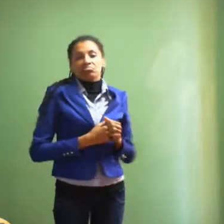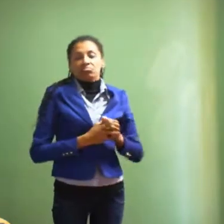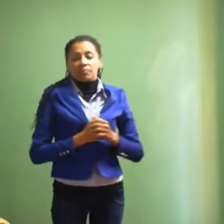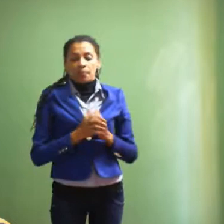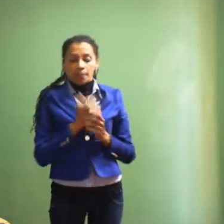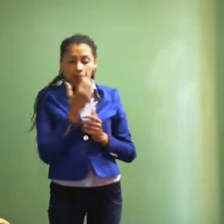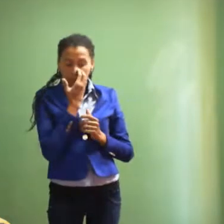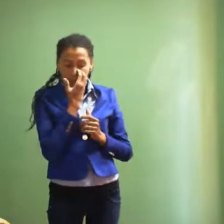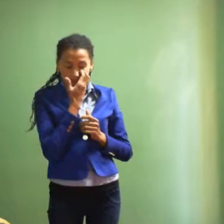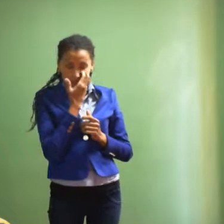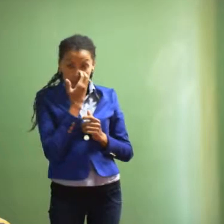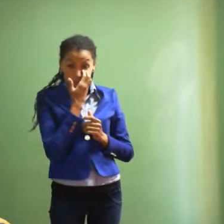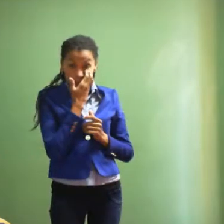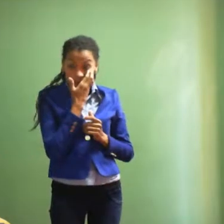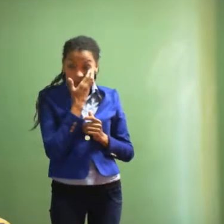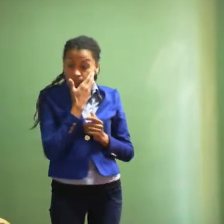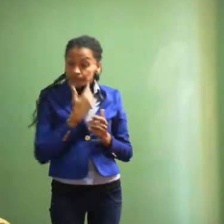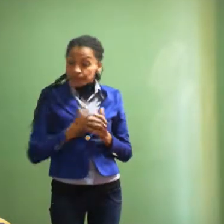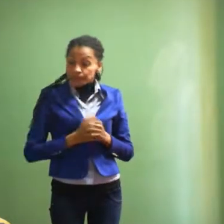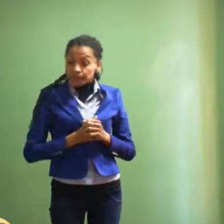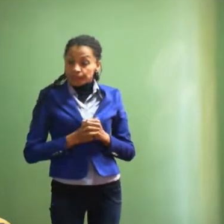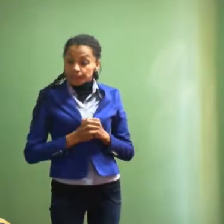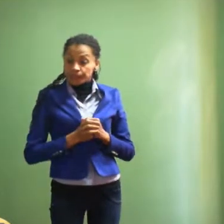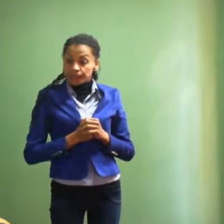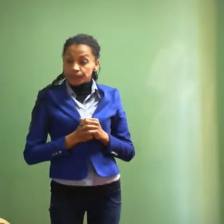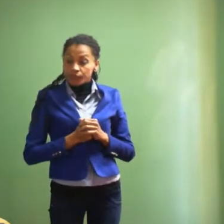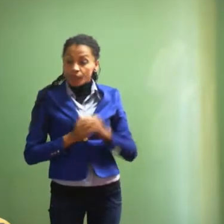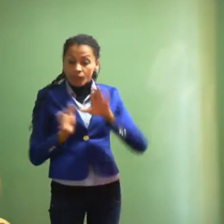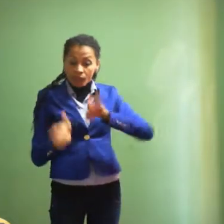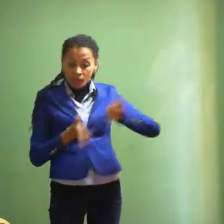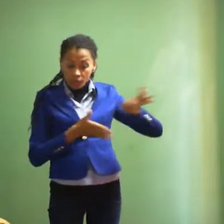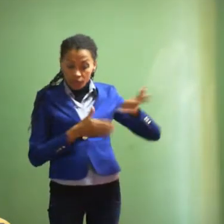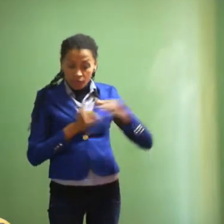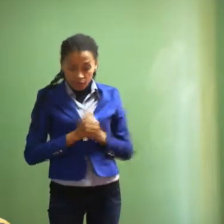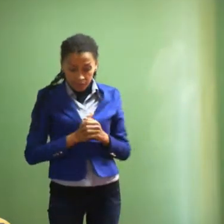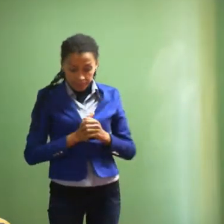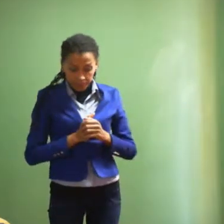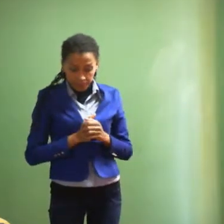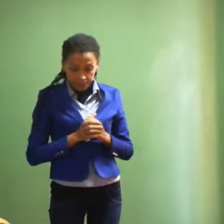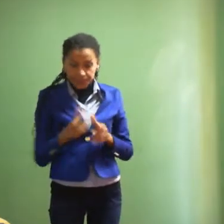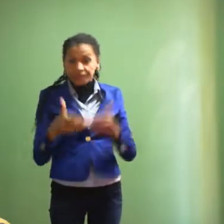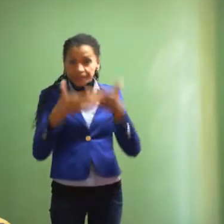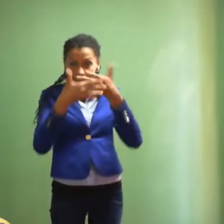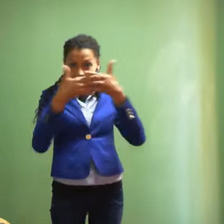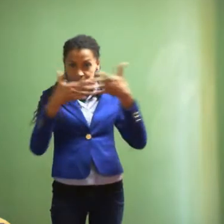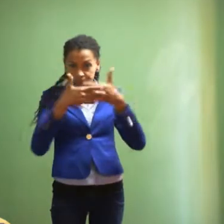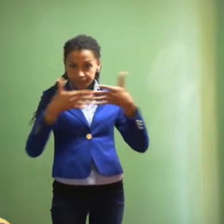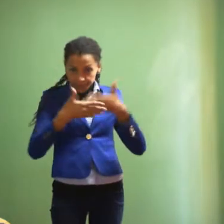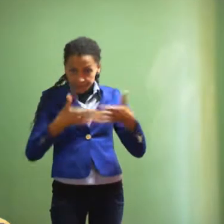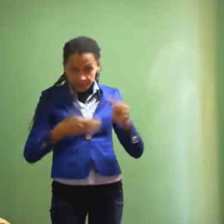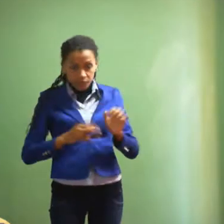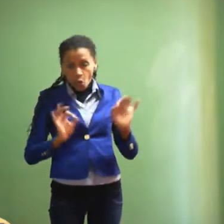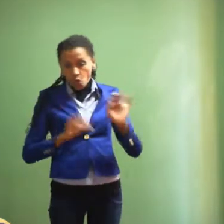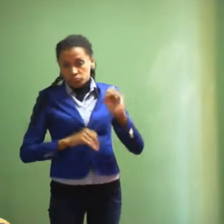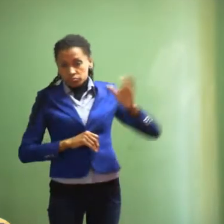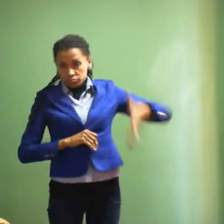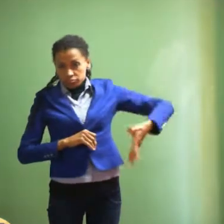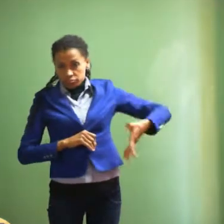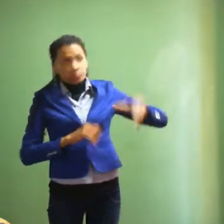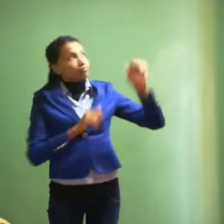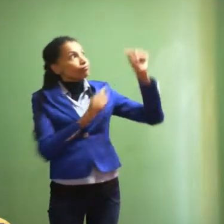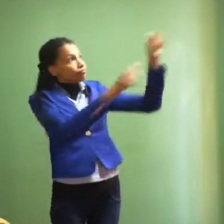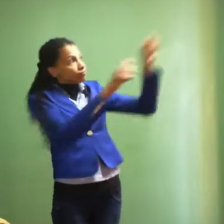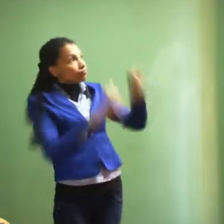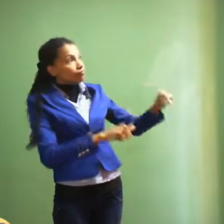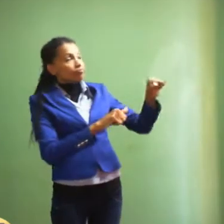En un momento inicial se puede plasmar esos textos escritos, estas descripciones de las que venimos hablando